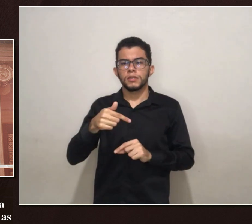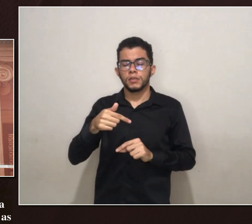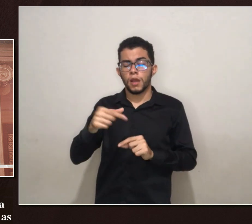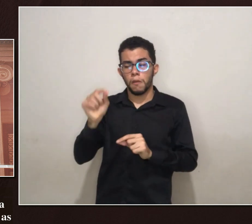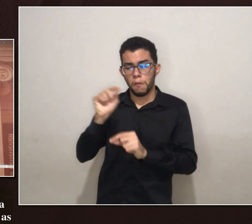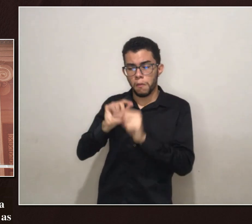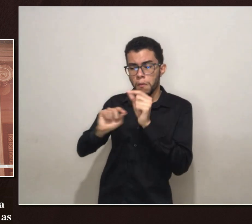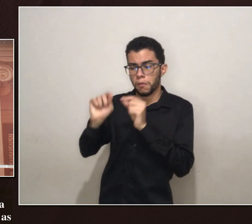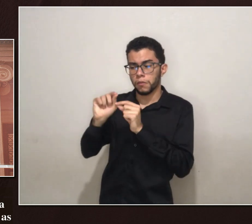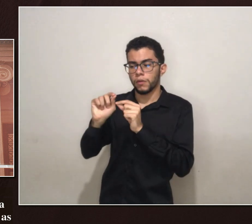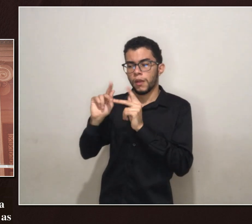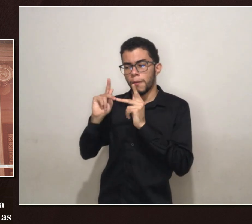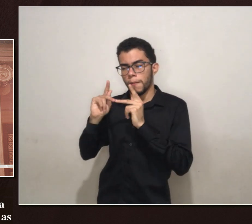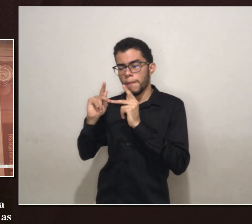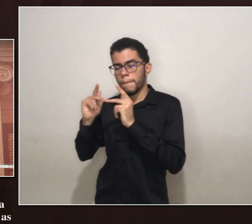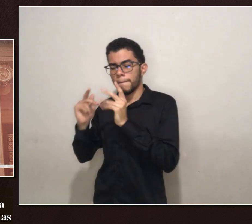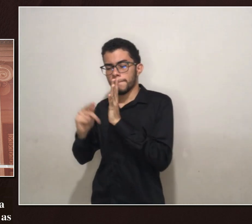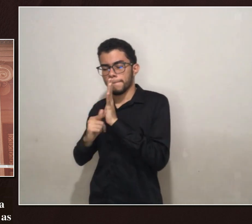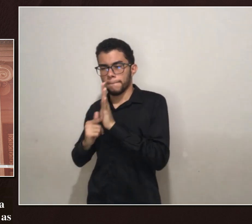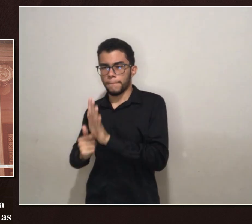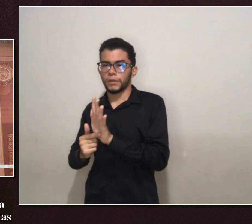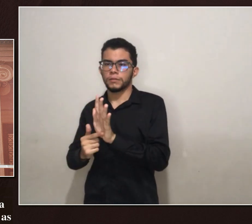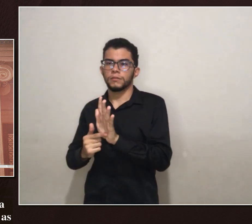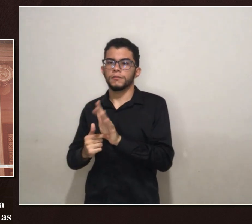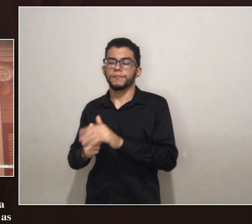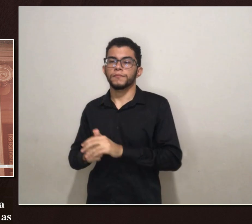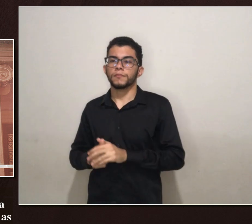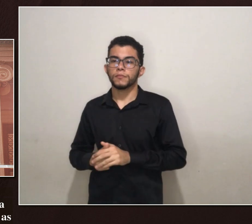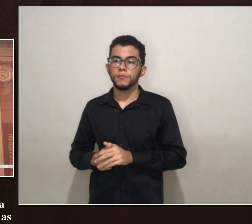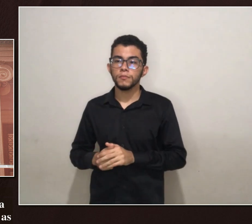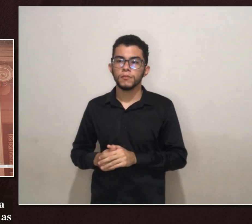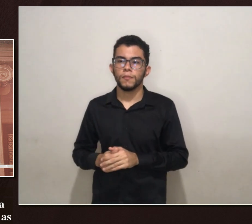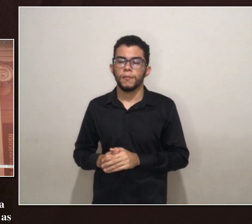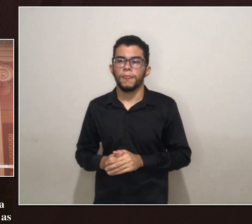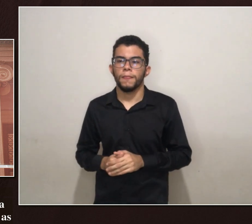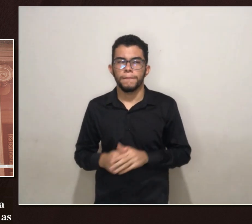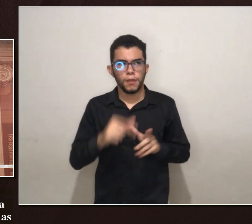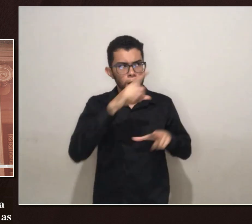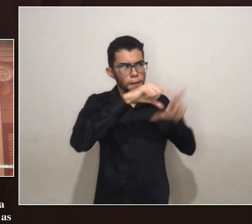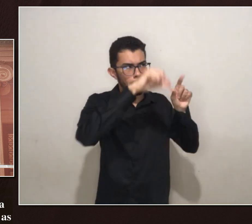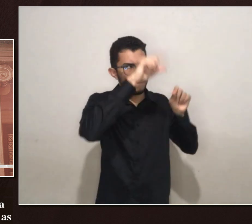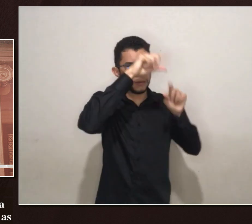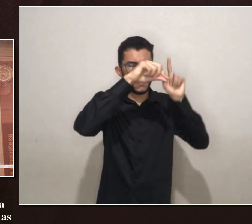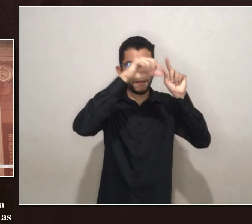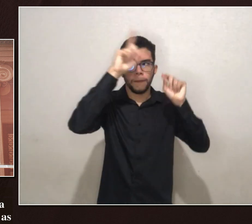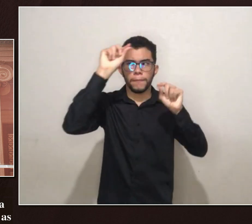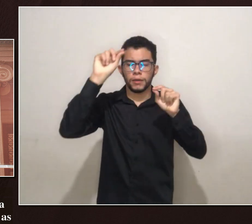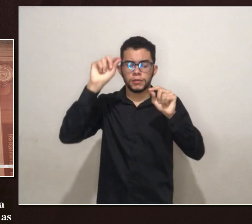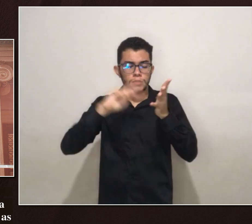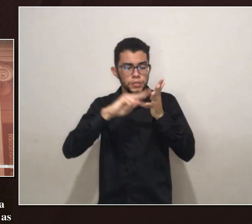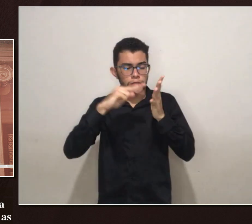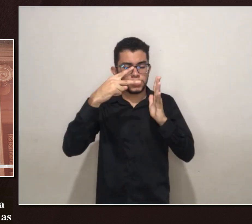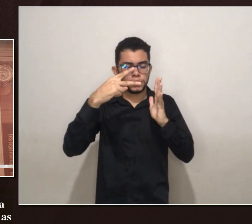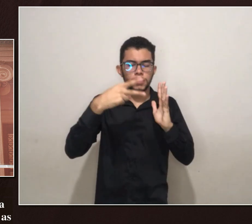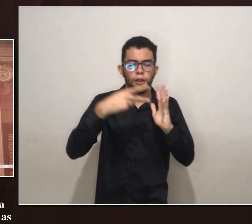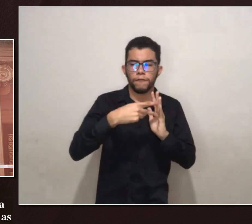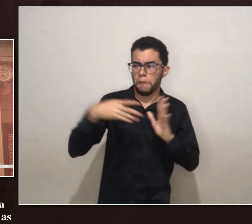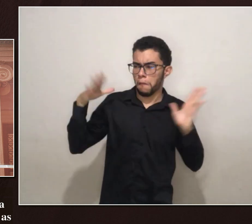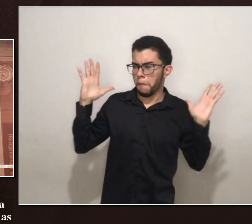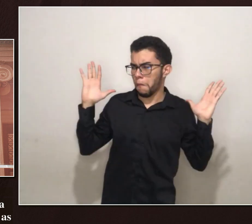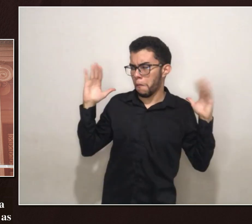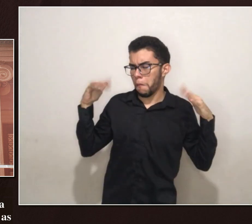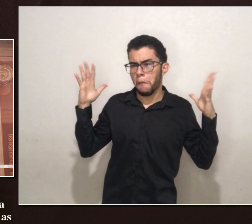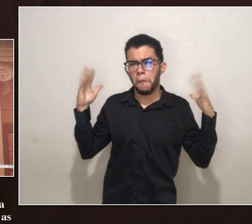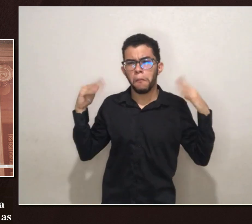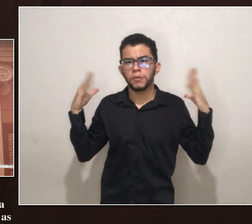as sete estrelas são os anjos das sete igrejas e os sete candeeiros são as